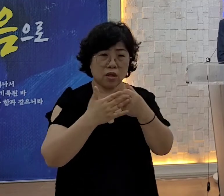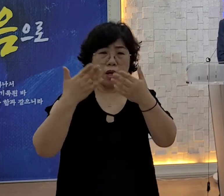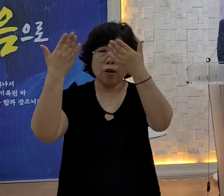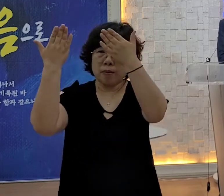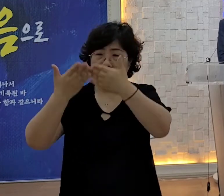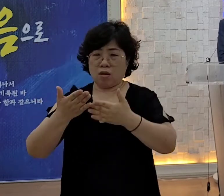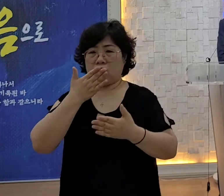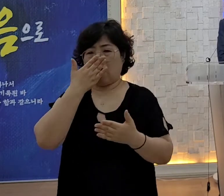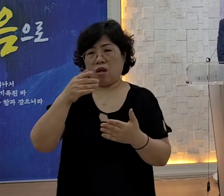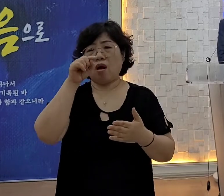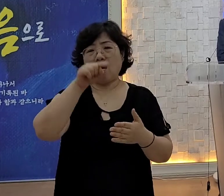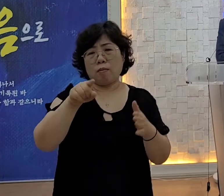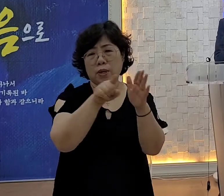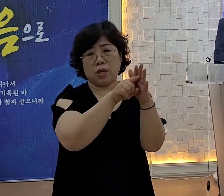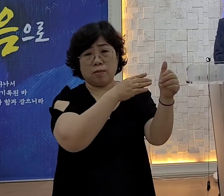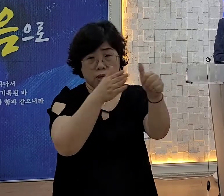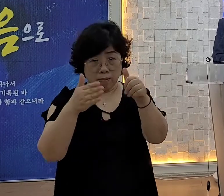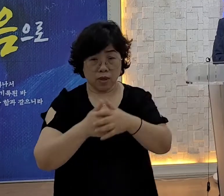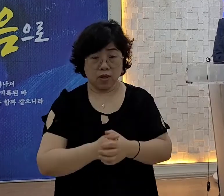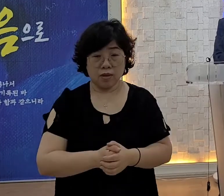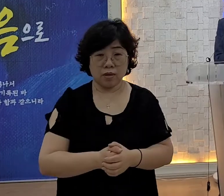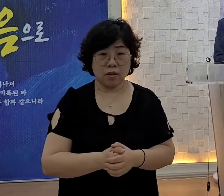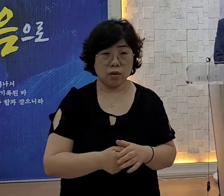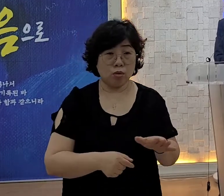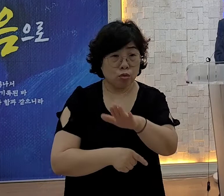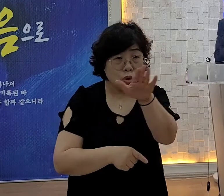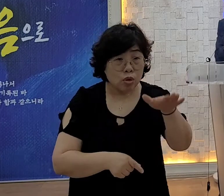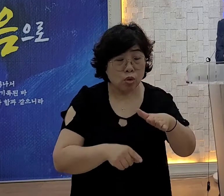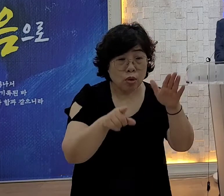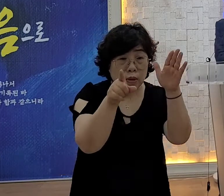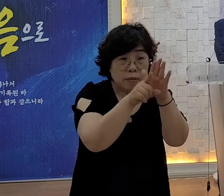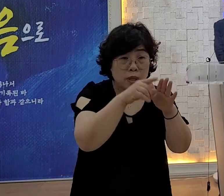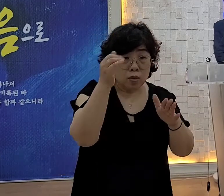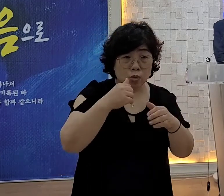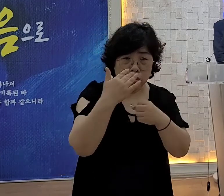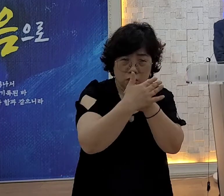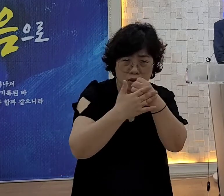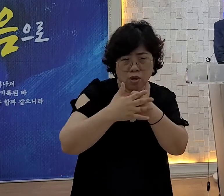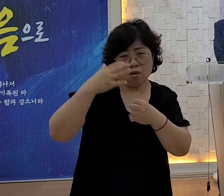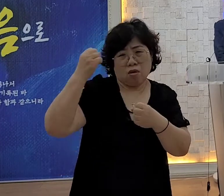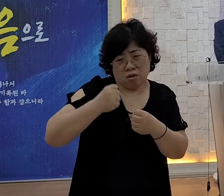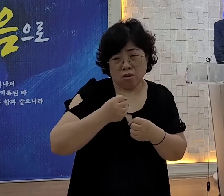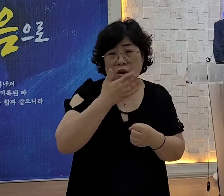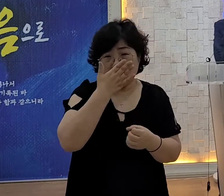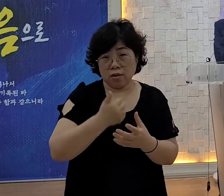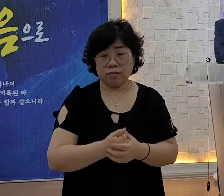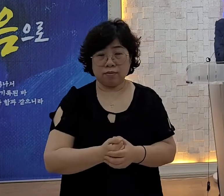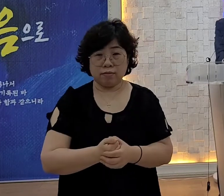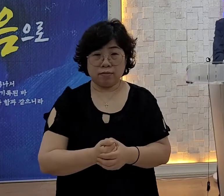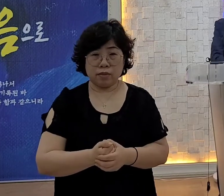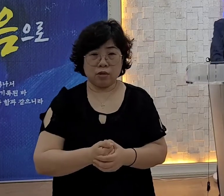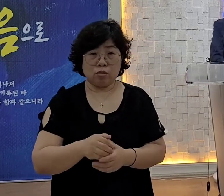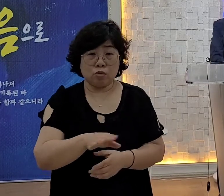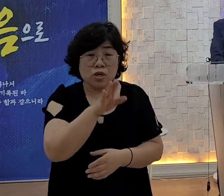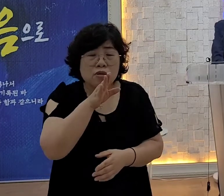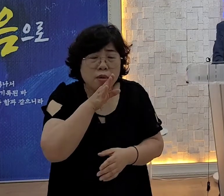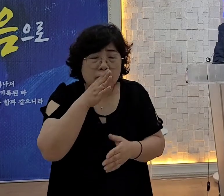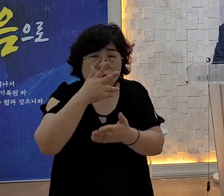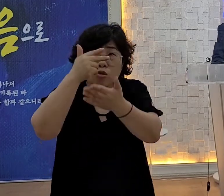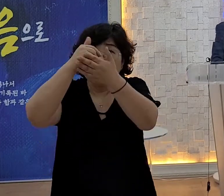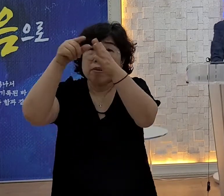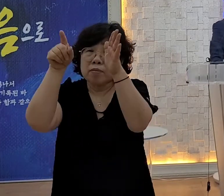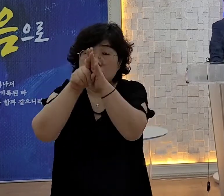믿으시기 바랍니다. 우리도 이 믿음으로 이와 같은 은혜를 누릴 수 있습니다. 우리가 정말 주님을